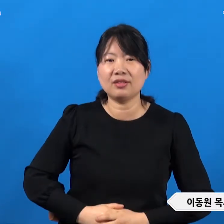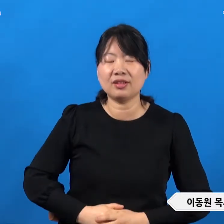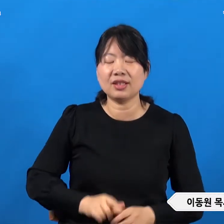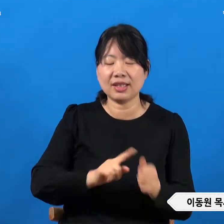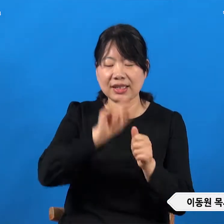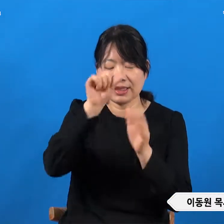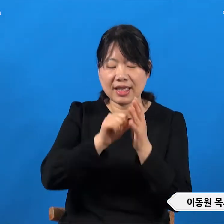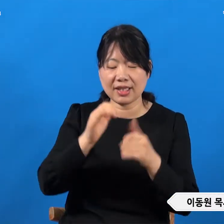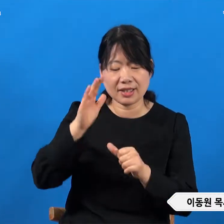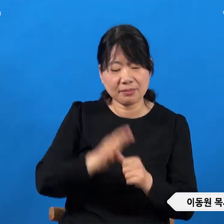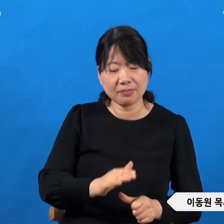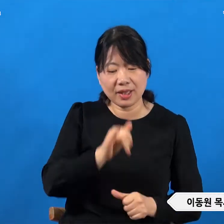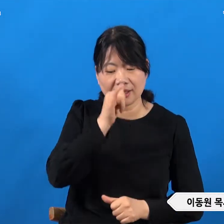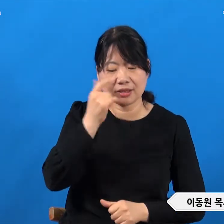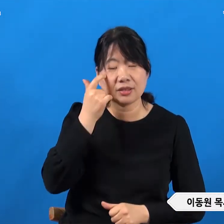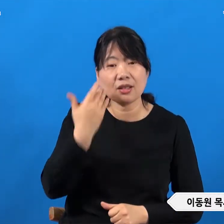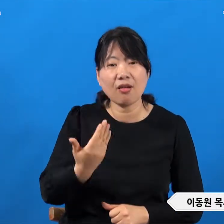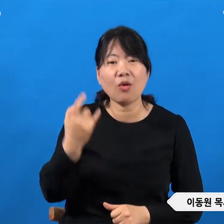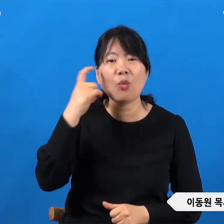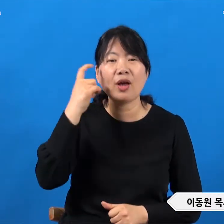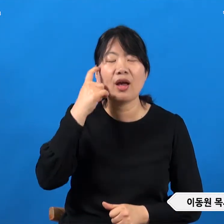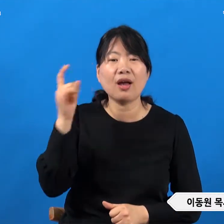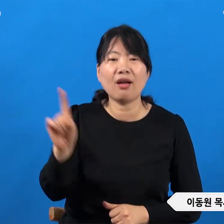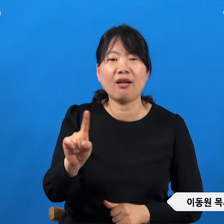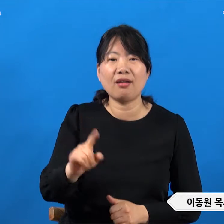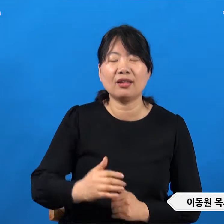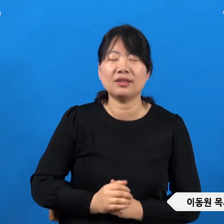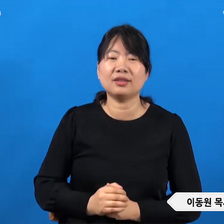그의 인생이 실패했을까요?